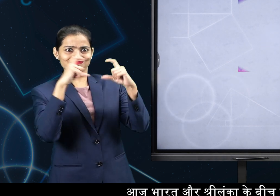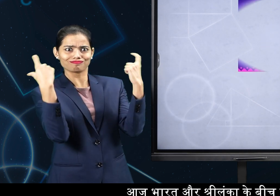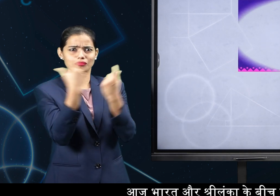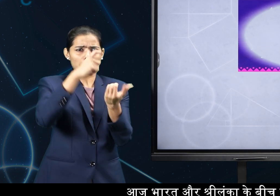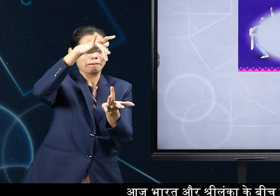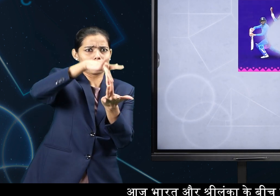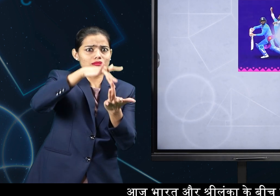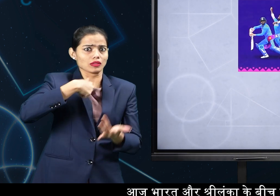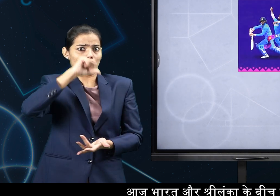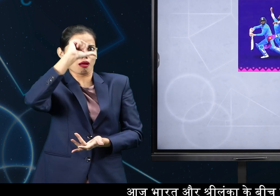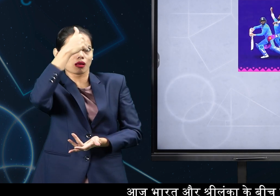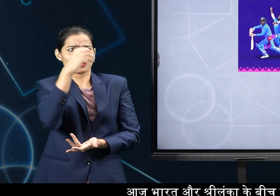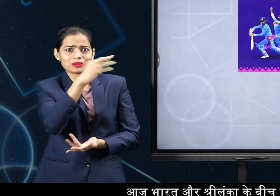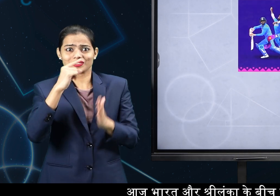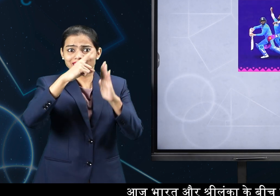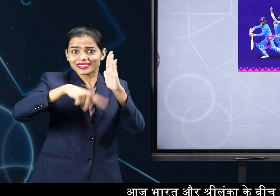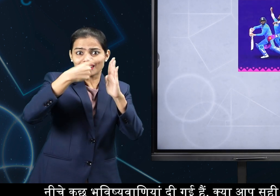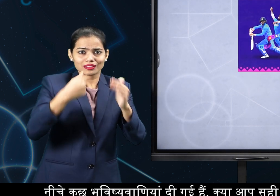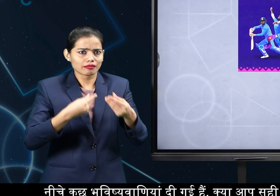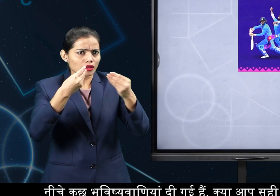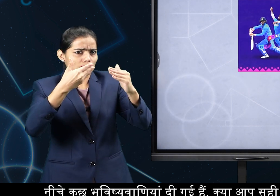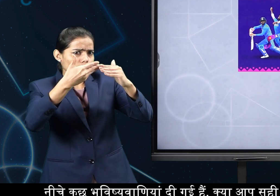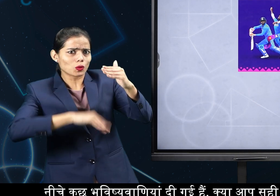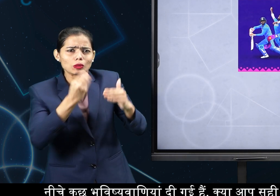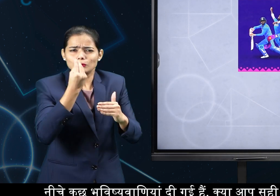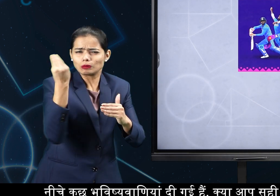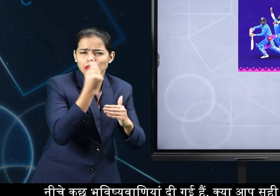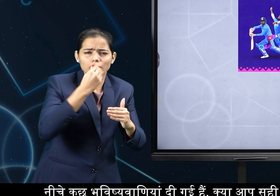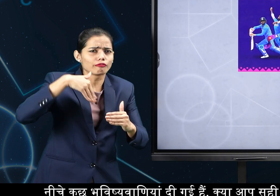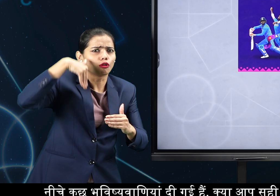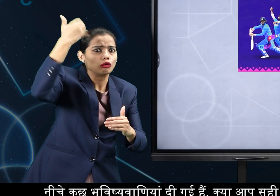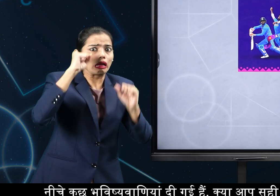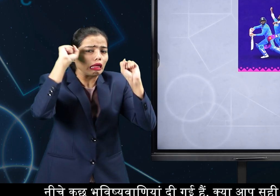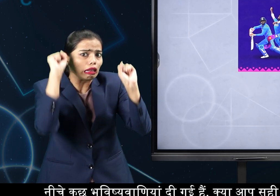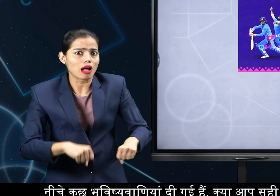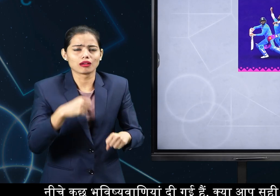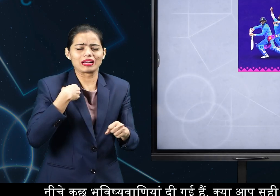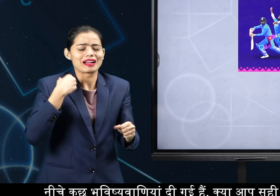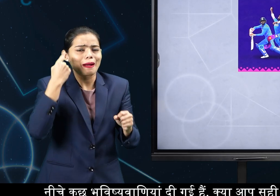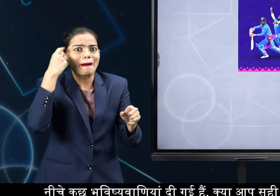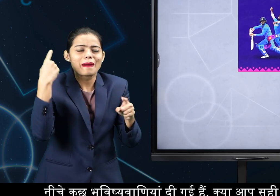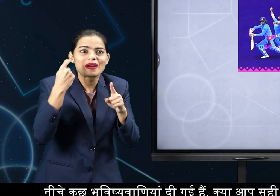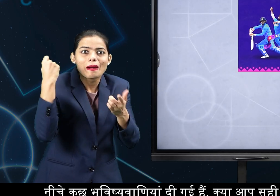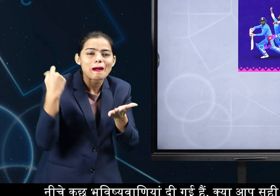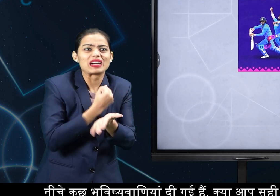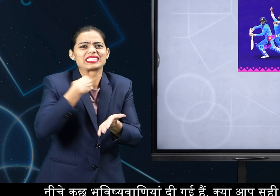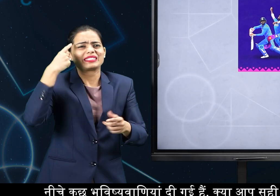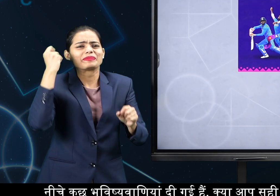के बीच क्रिकेट मैच चल रहा है। नीचे कुछ भविष्यवाणियाँ दी गई है। क्या आप सही भविष्यवाणी का